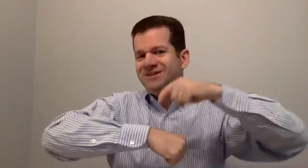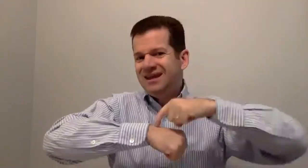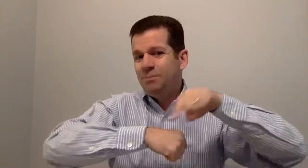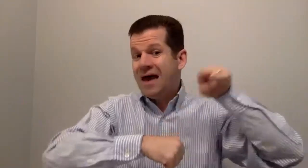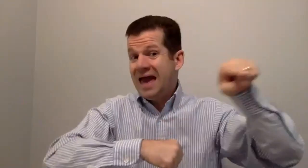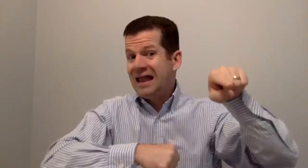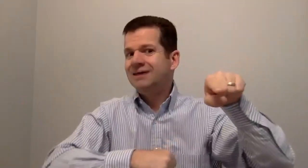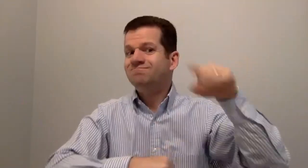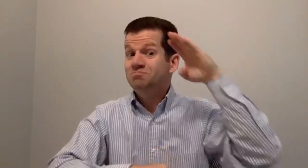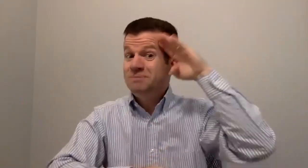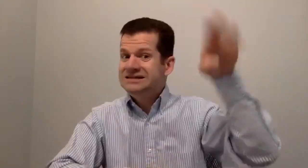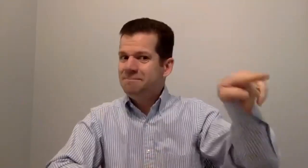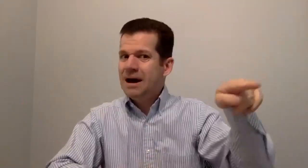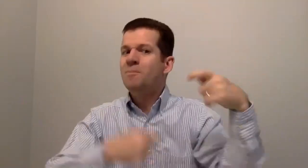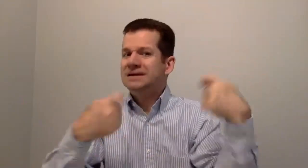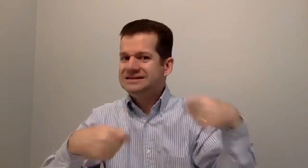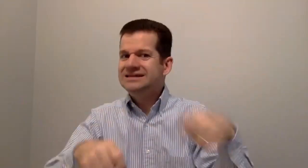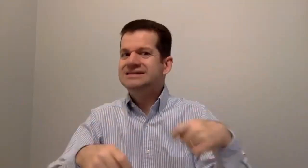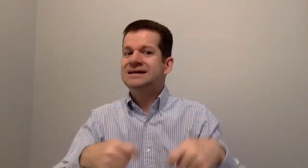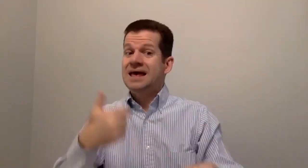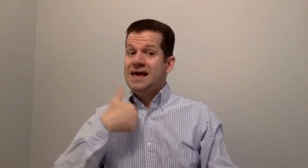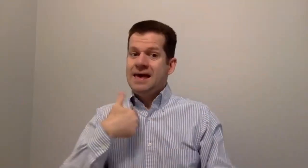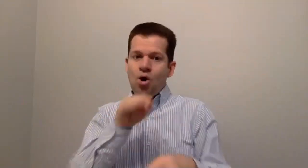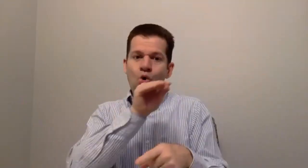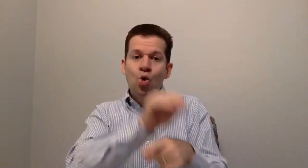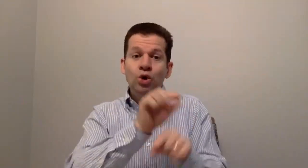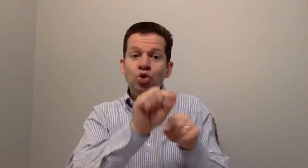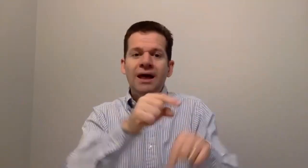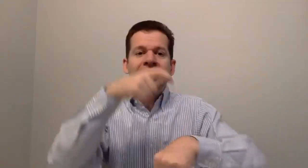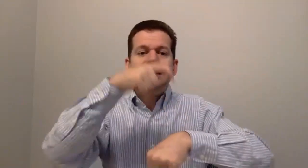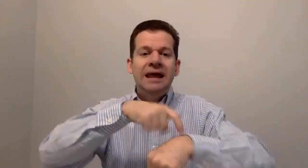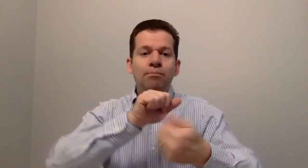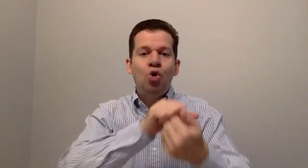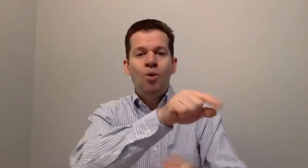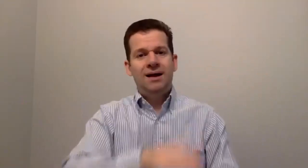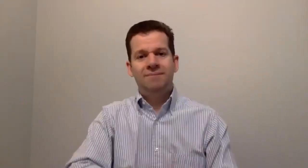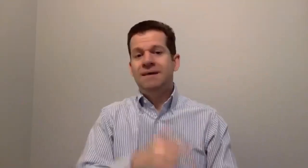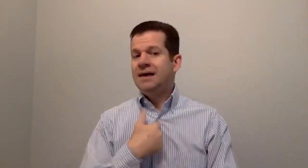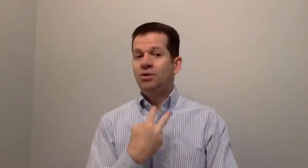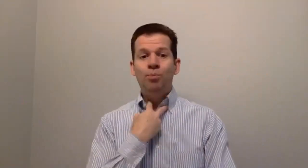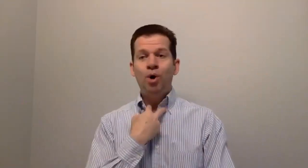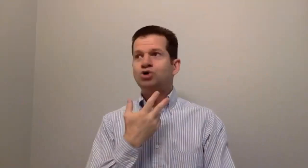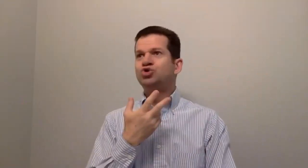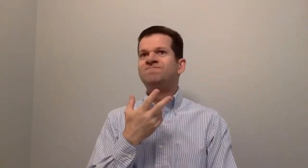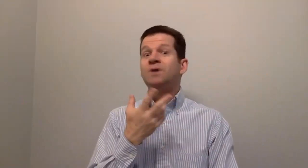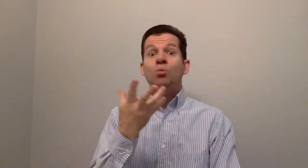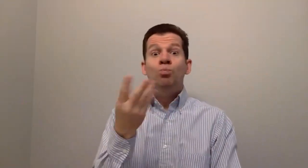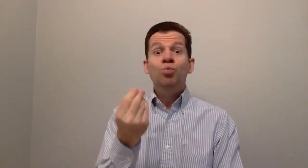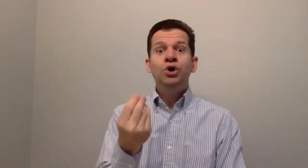de tempo. Ela, principal, precisa, eu cuido o quê? Tempo com ela. Eu não posso